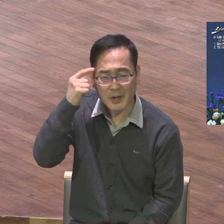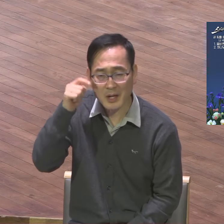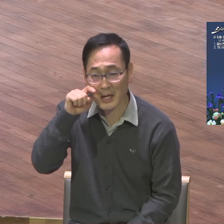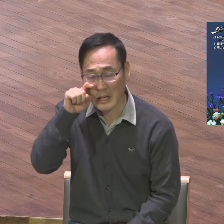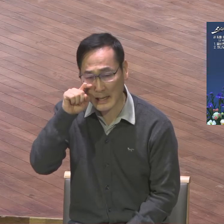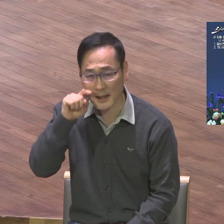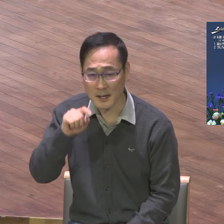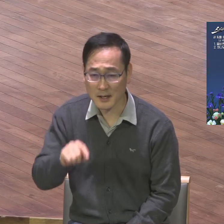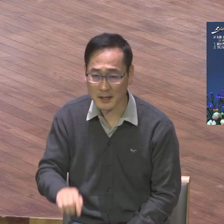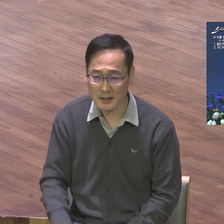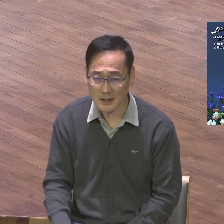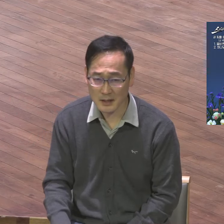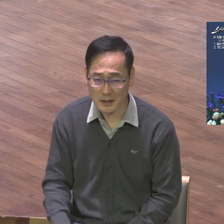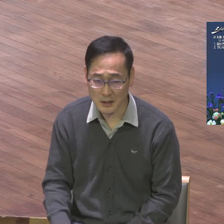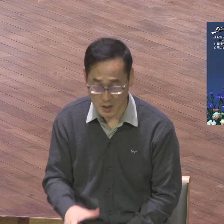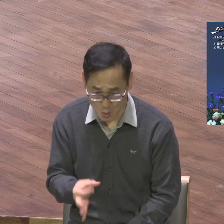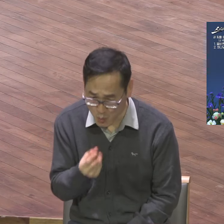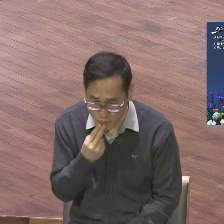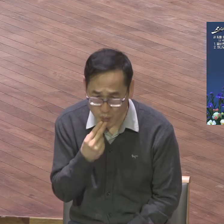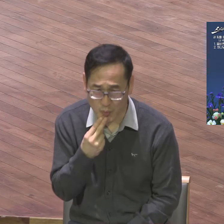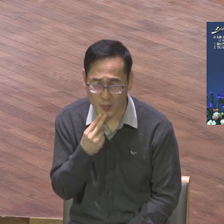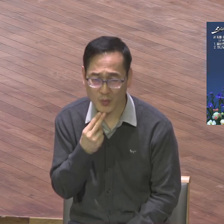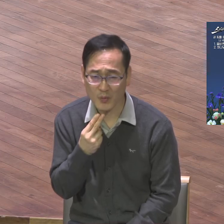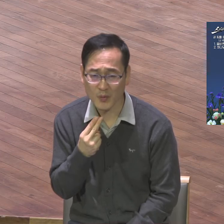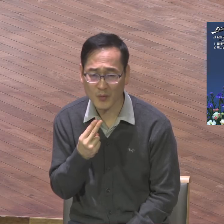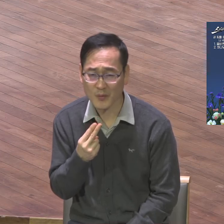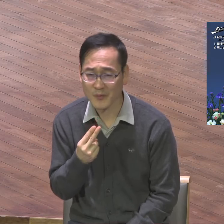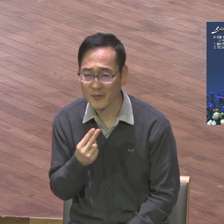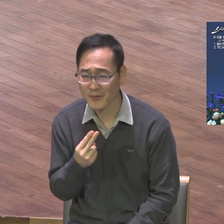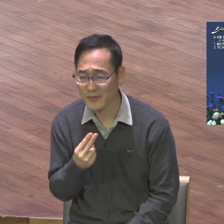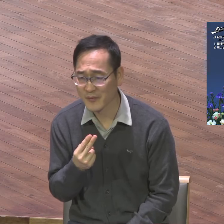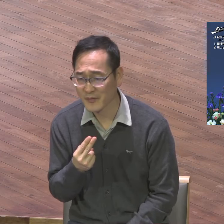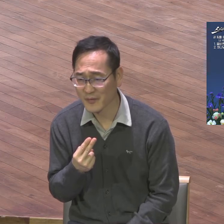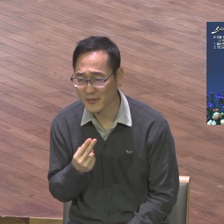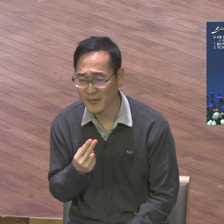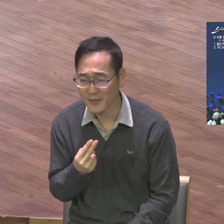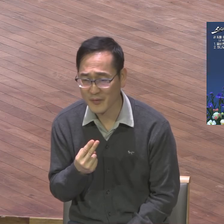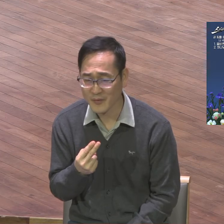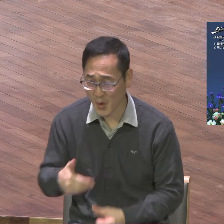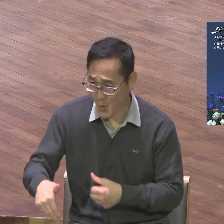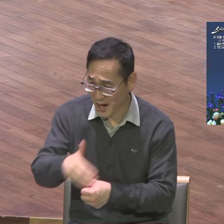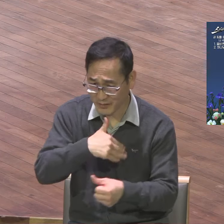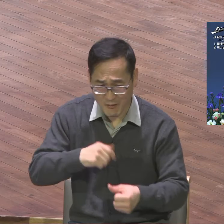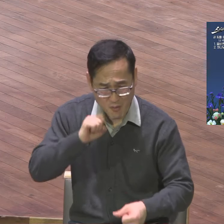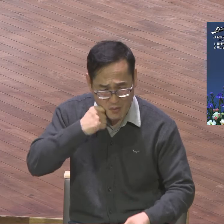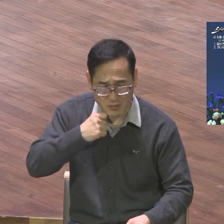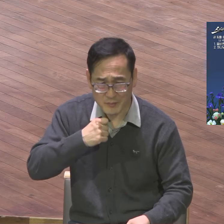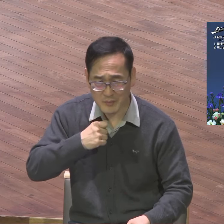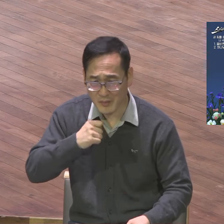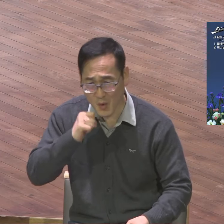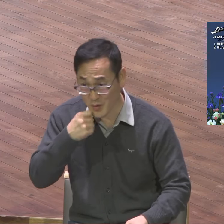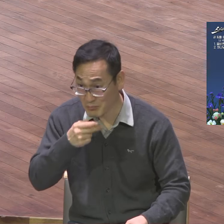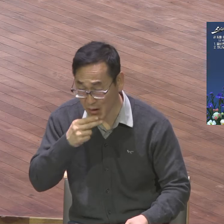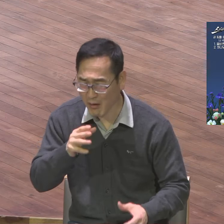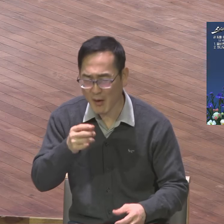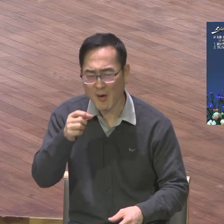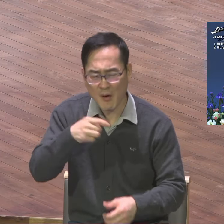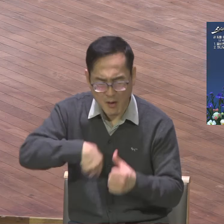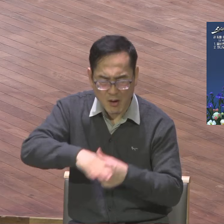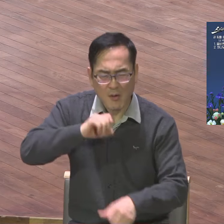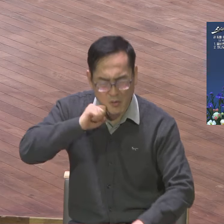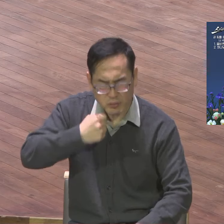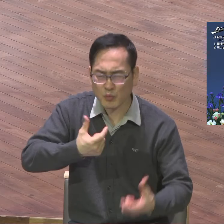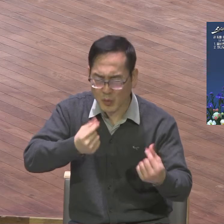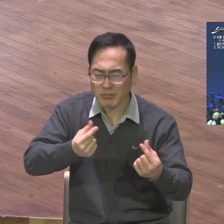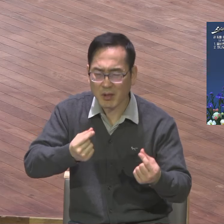뭐 물질이 해결됐습니까? 자식이 해결됐습니까? 환경이 뭐 나아진 게 있습니까? 없어. 하나도 변화된